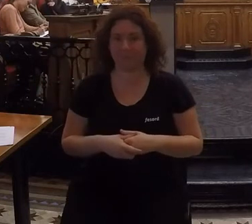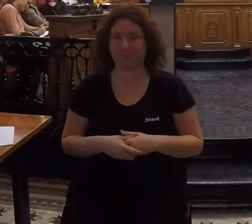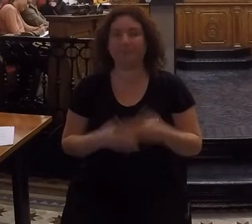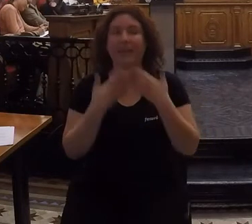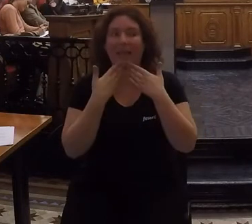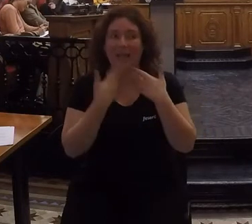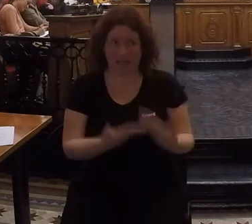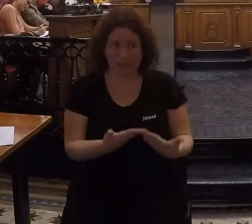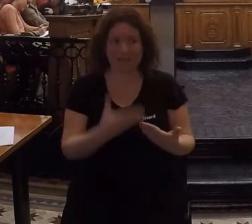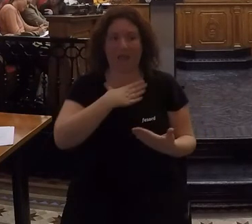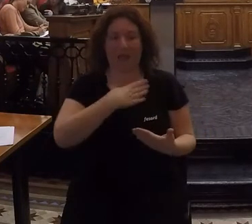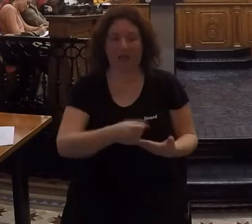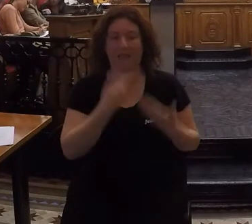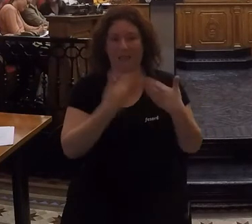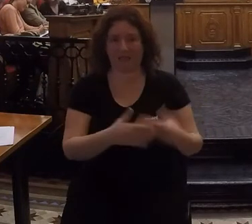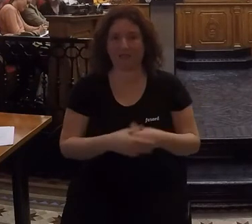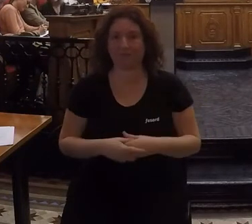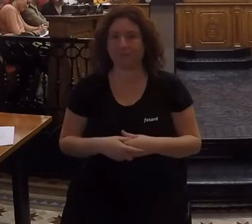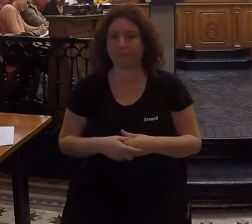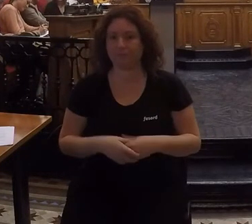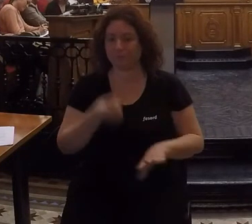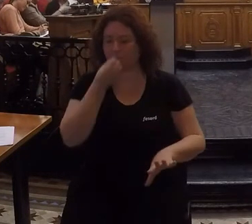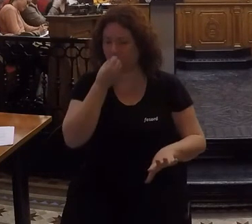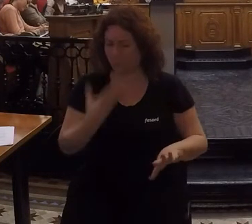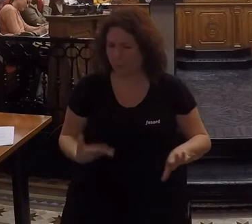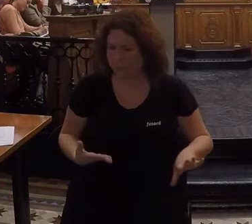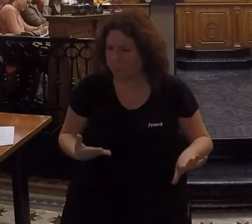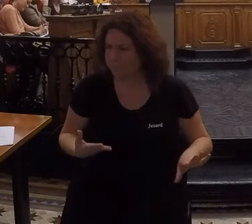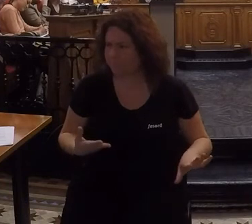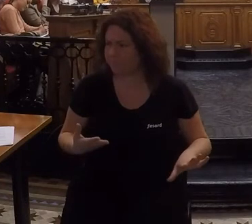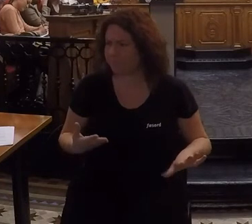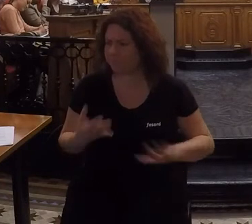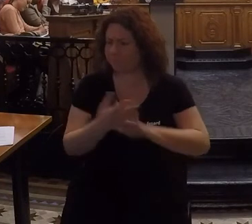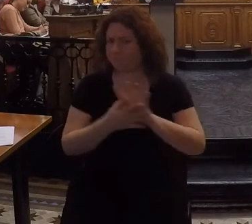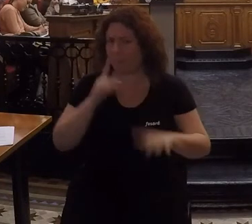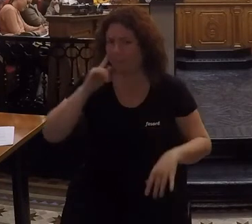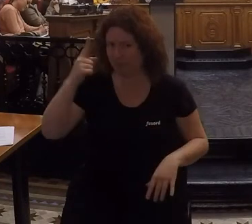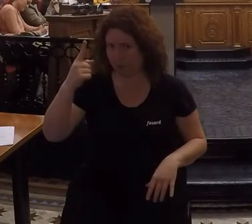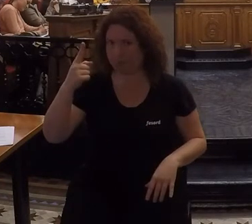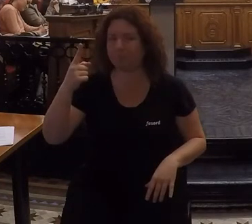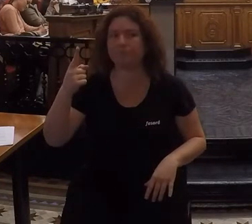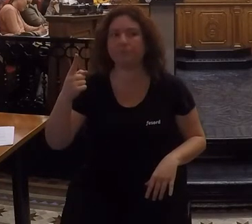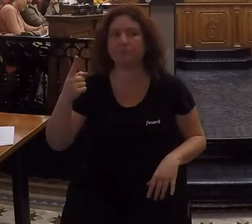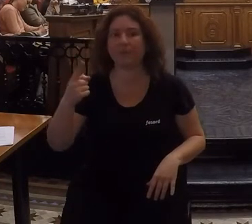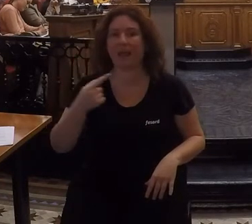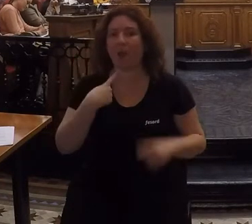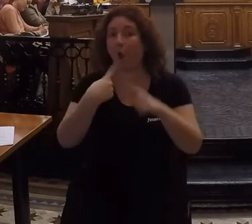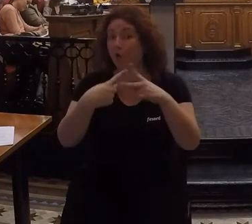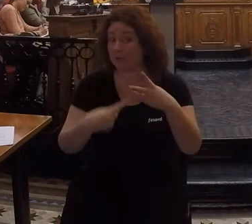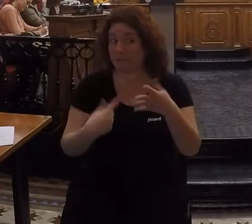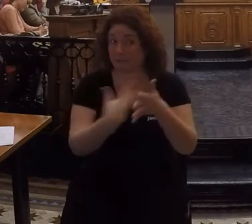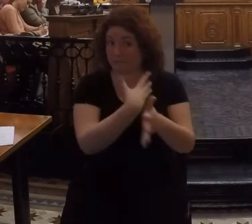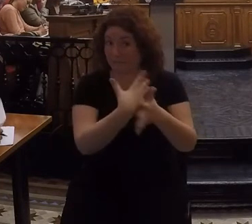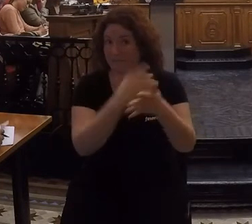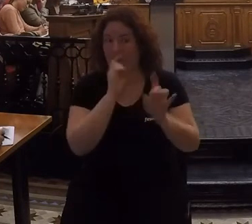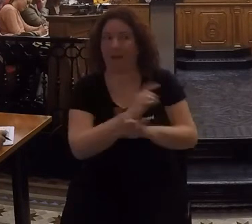Gracias, señor alcalde. Bueno, en primer lugar, sí que me gustaría aclarar algunas cosas. El